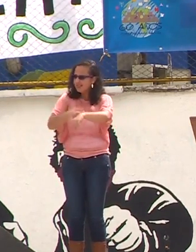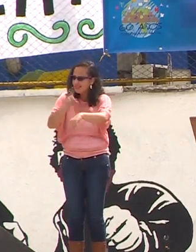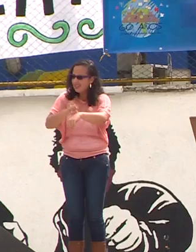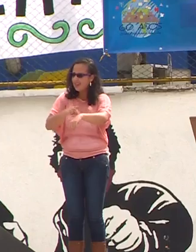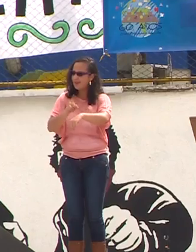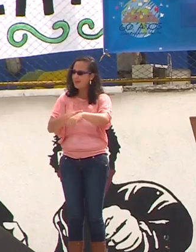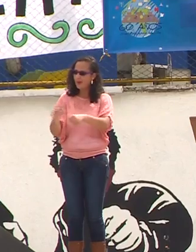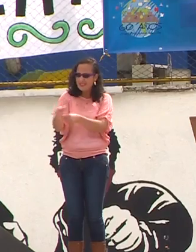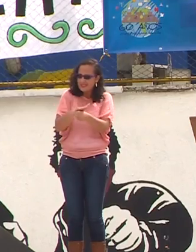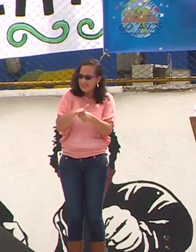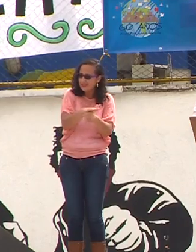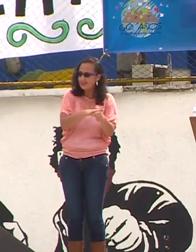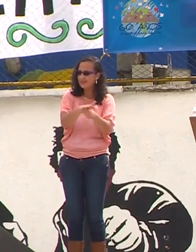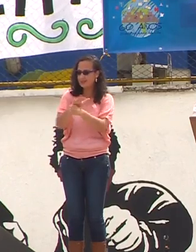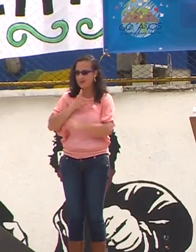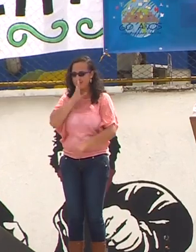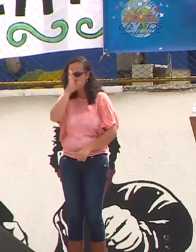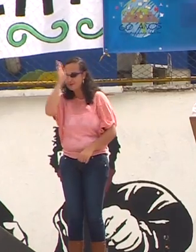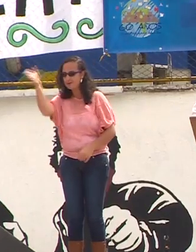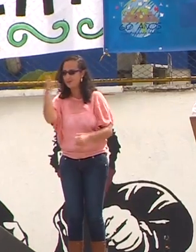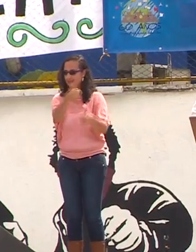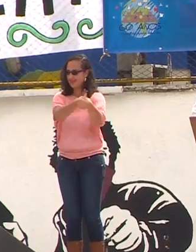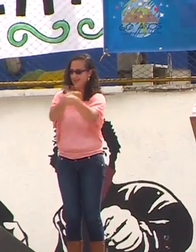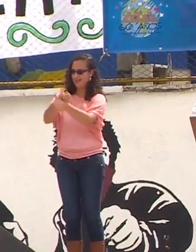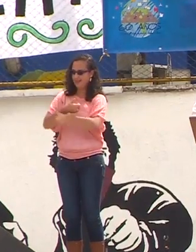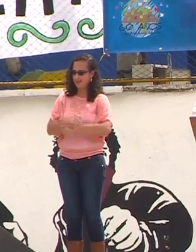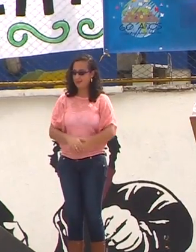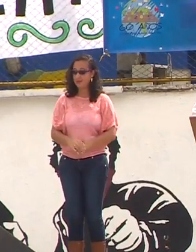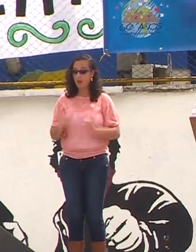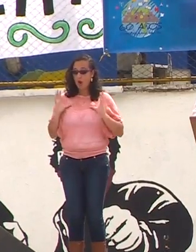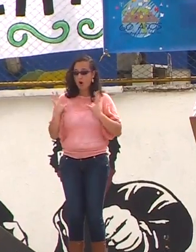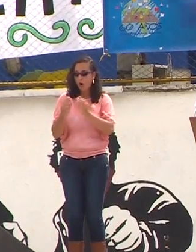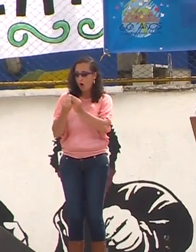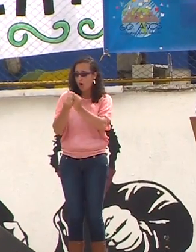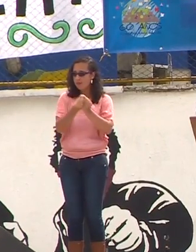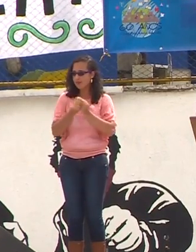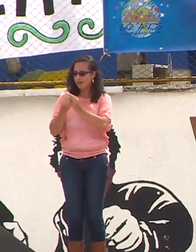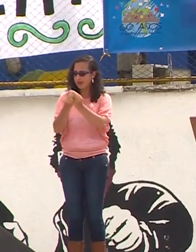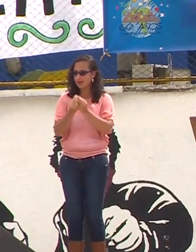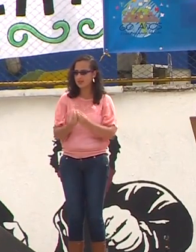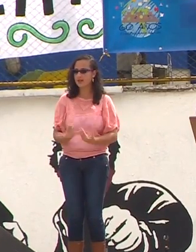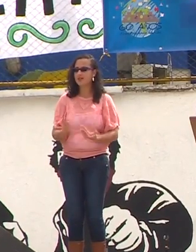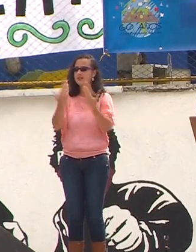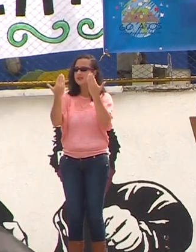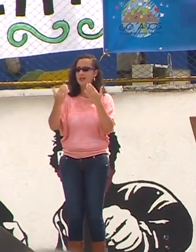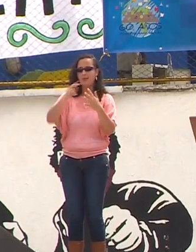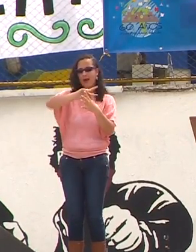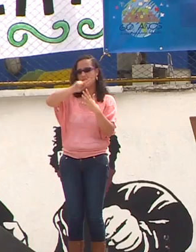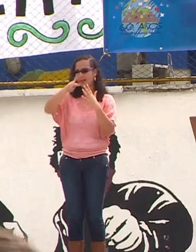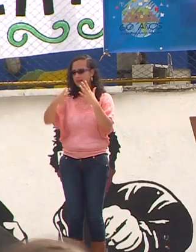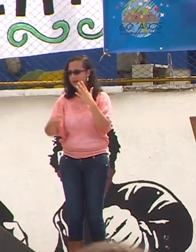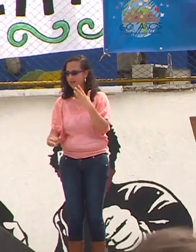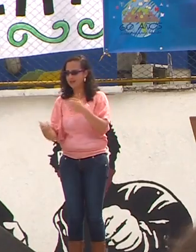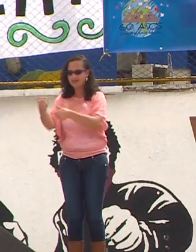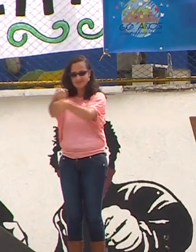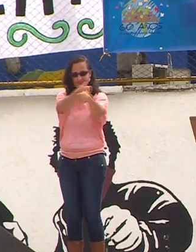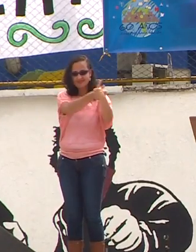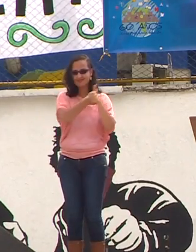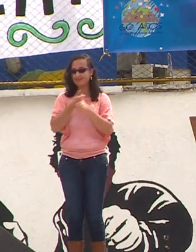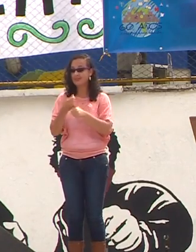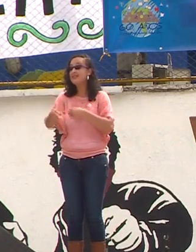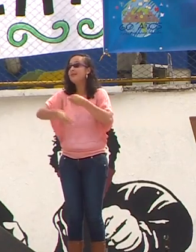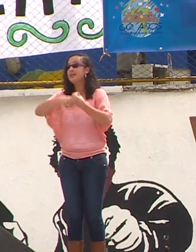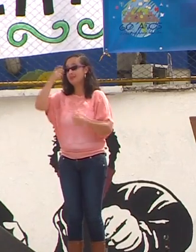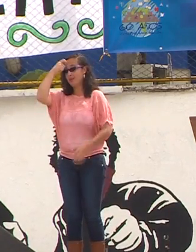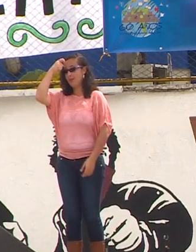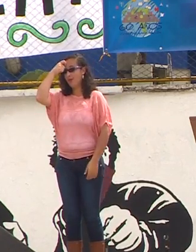convivencia se ofrece y es una ofrenda de alteridad y memoria. Debemos alcanzar